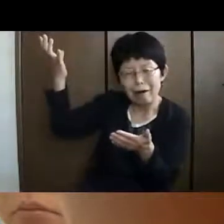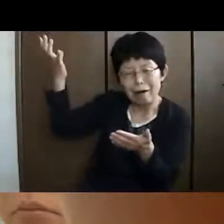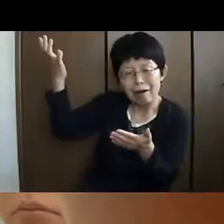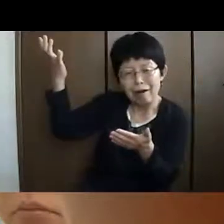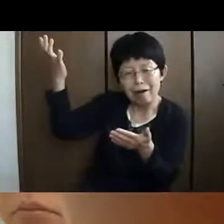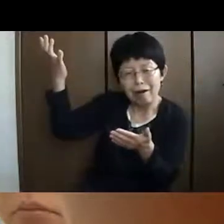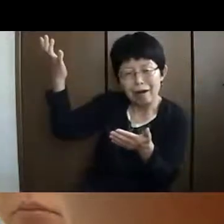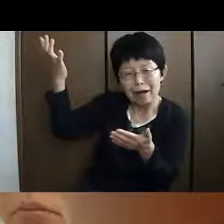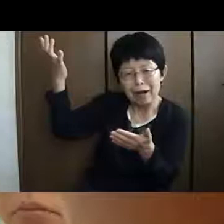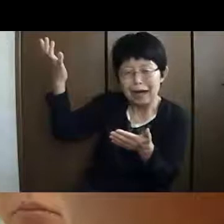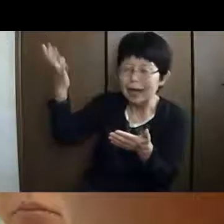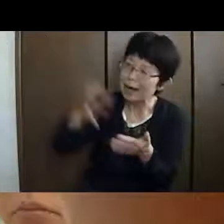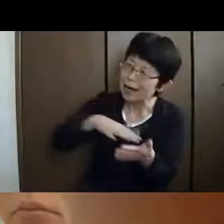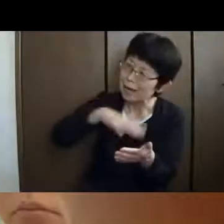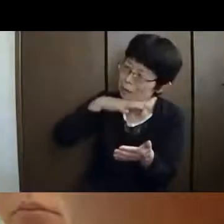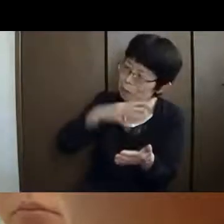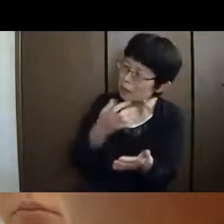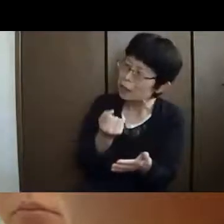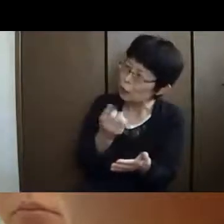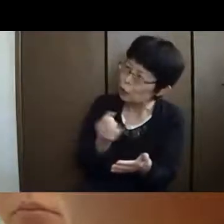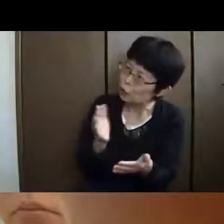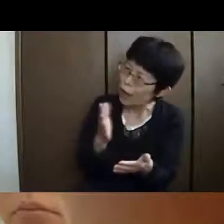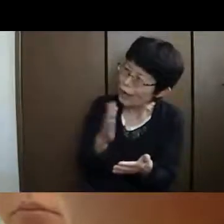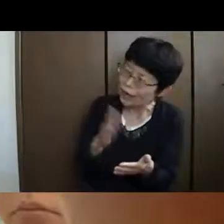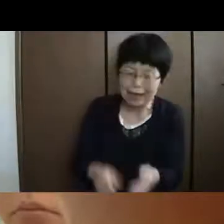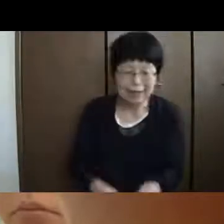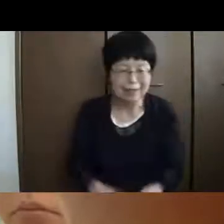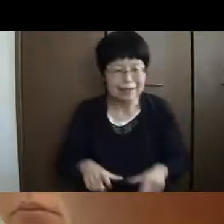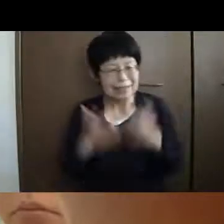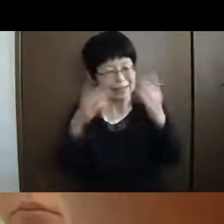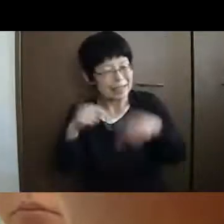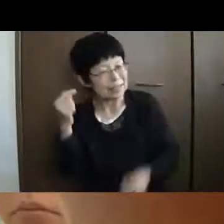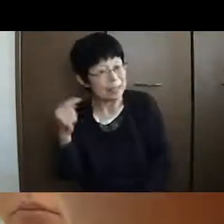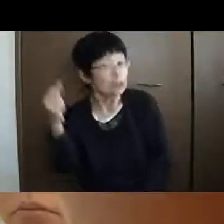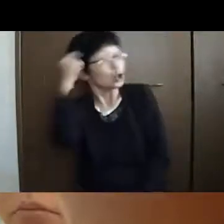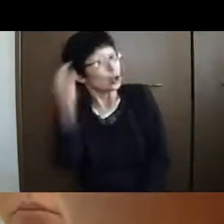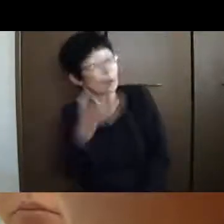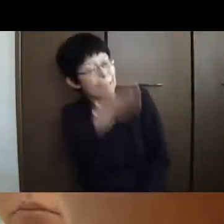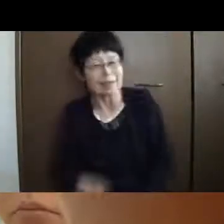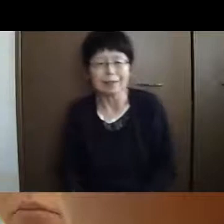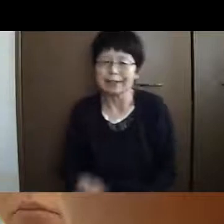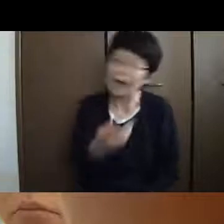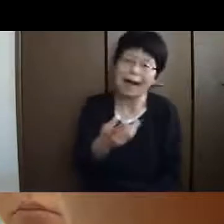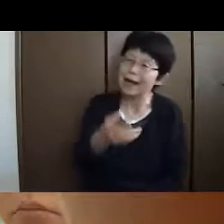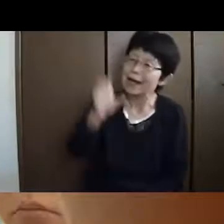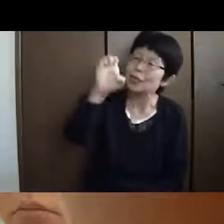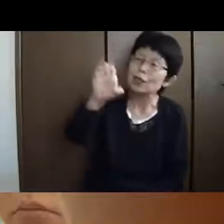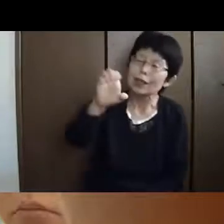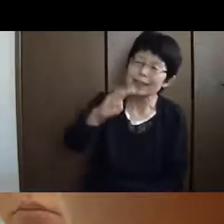どれくらいかな。 直感で。はい。 多分40は行ってない。 おお、じゃあいくつ